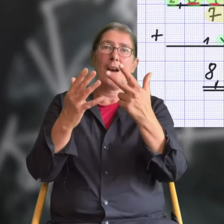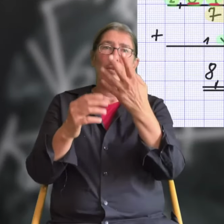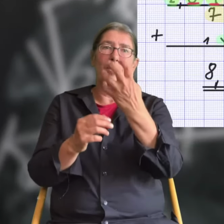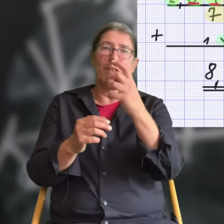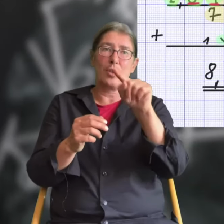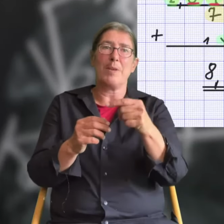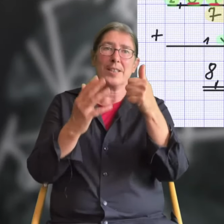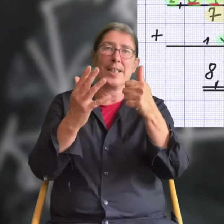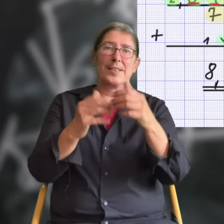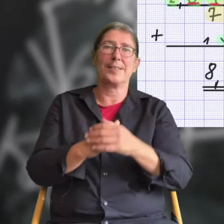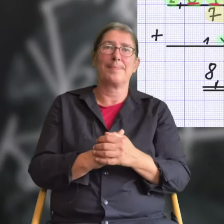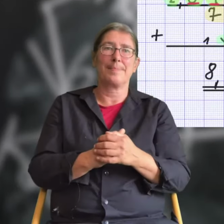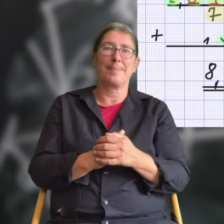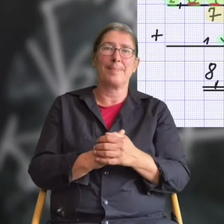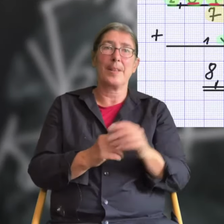48,6